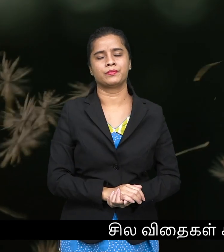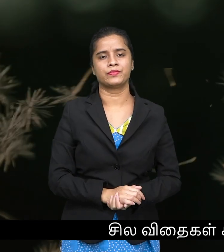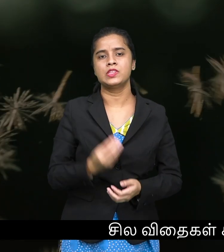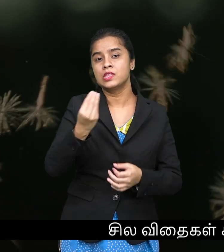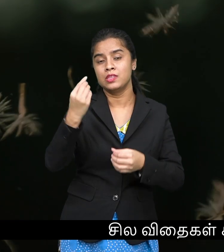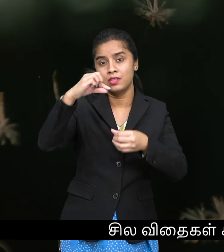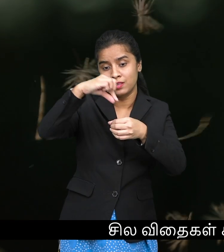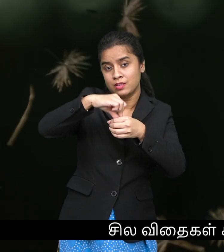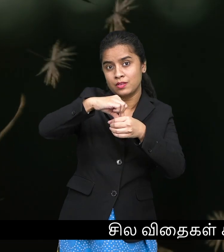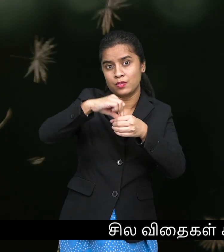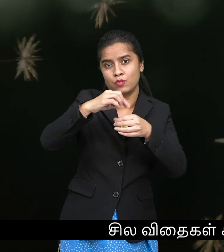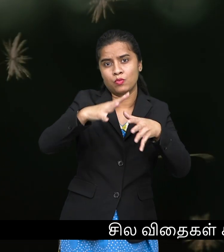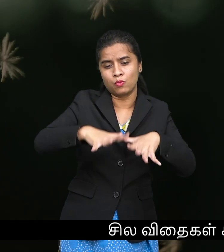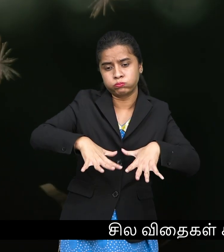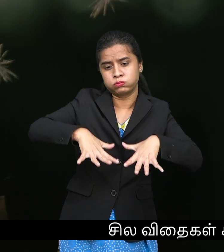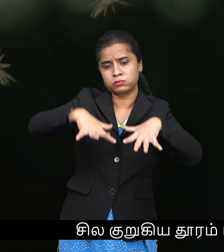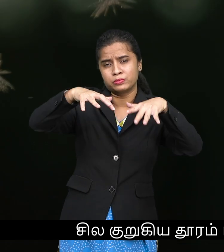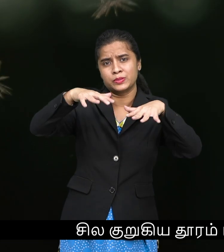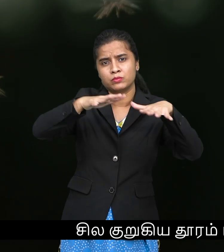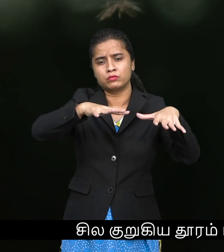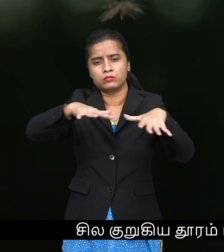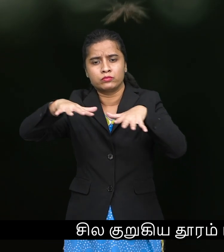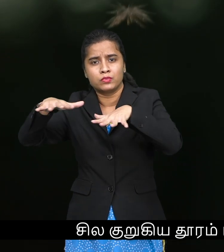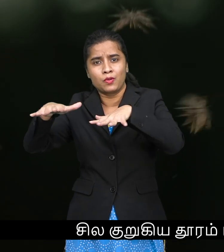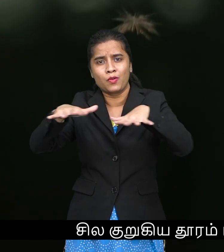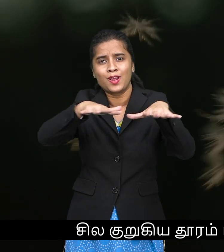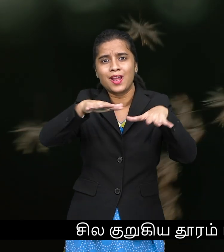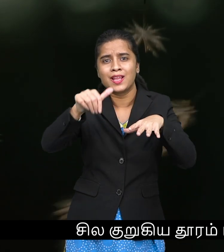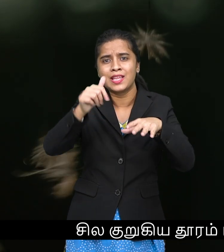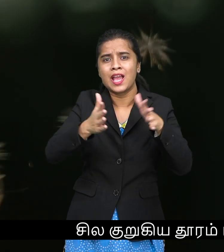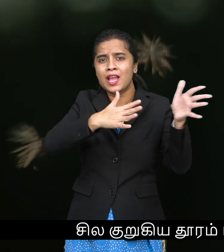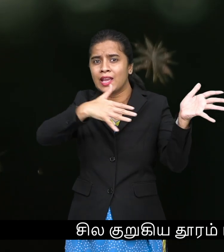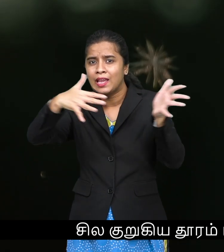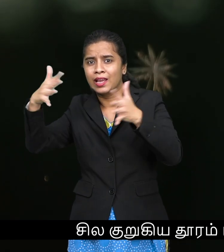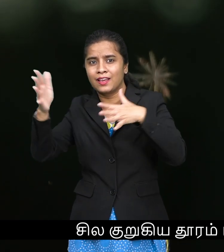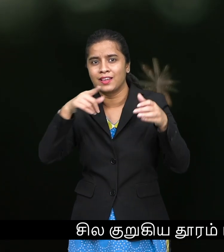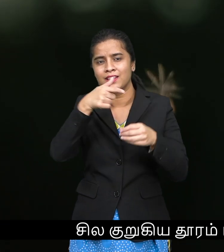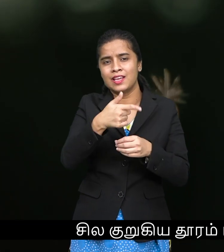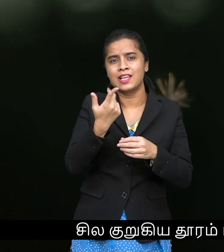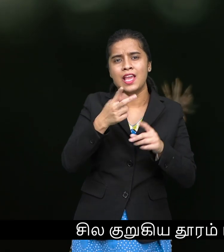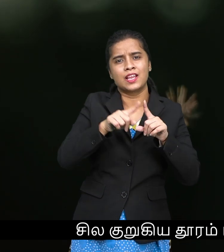சில விதைகள் காற்றில் மிதக்கின்றன, சில குறுகிய தூரம் பயணிக்க தூண்டுகின்றன.